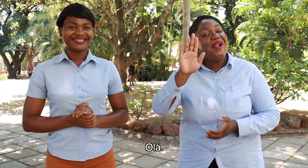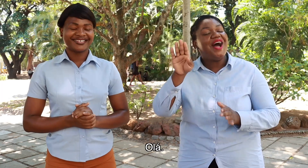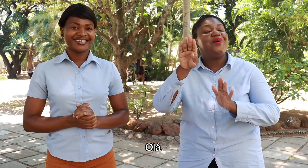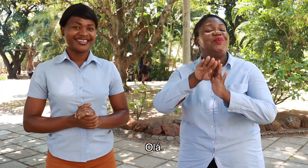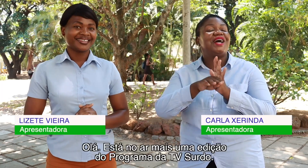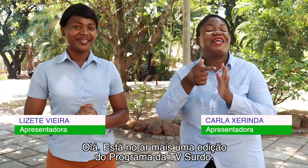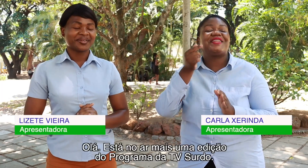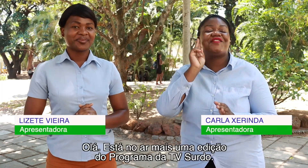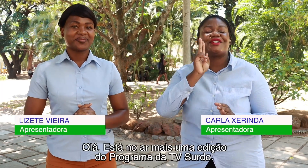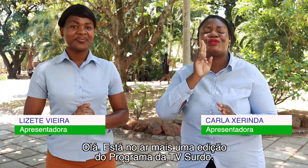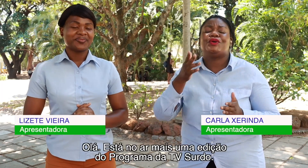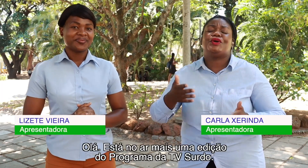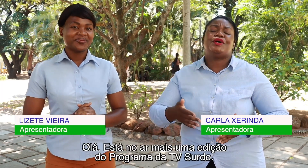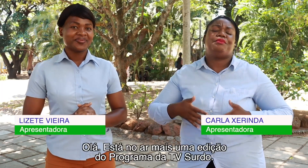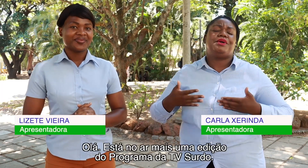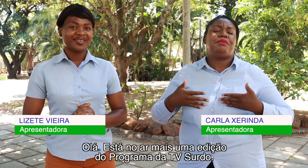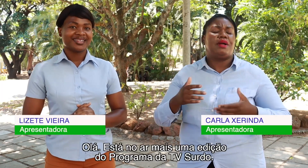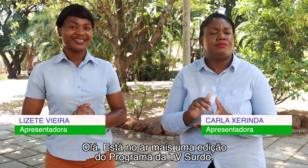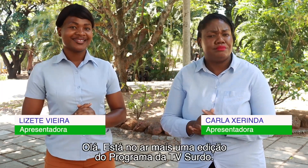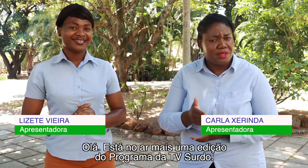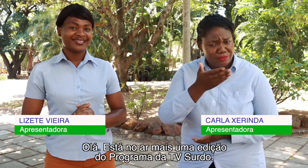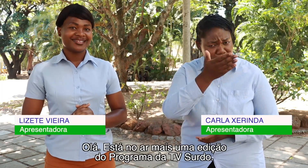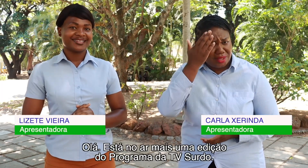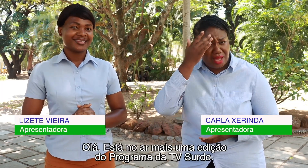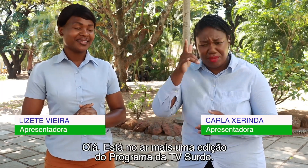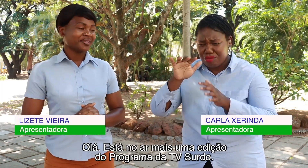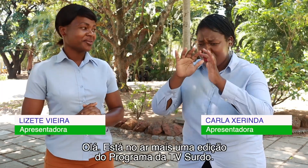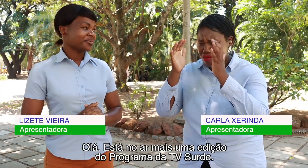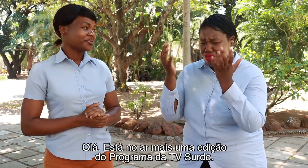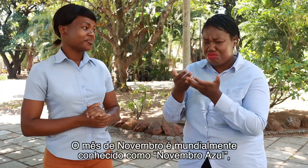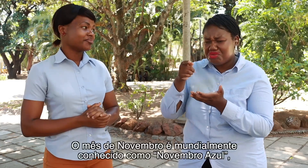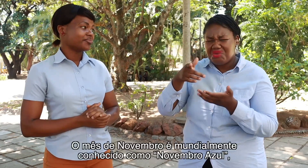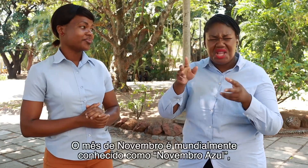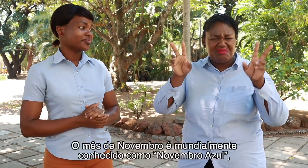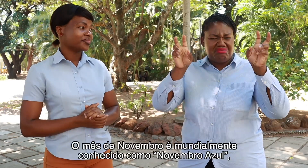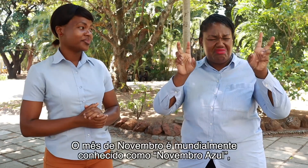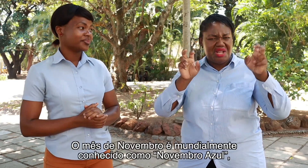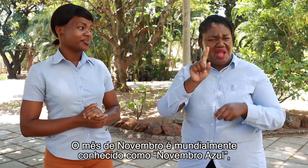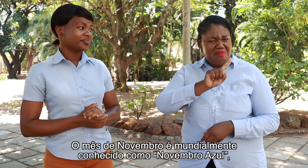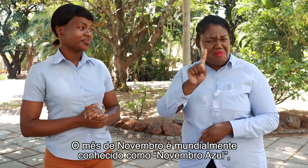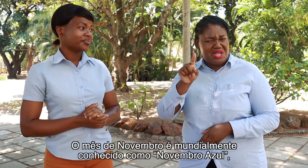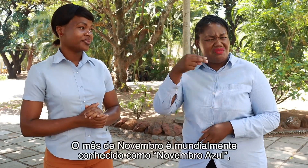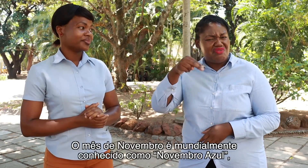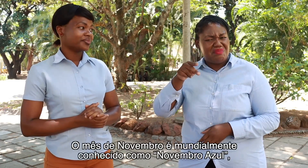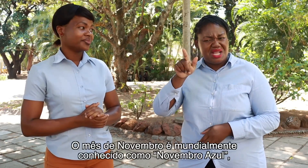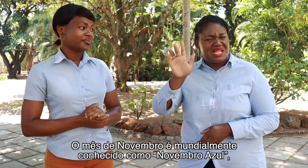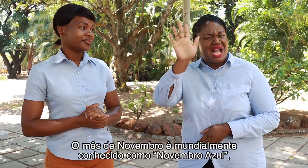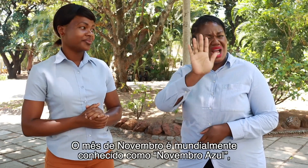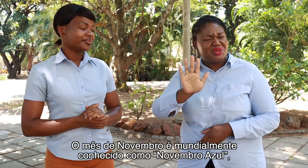Olá, está no ar mais uma edição do programa da TV Surdo. O mês de novembro é mundialmente conhecido